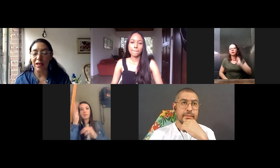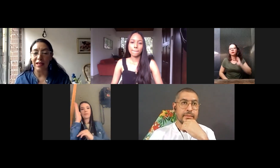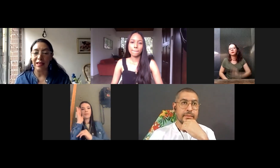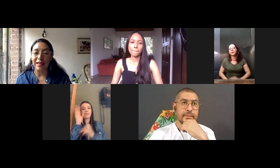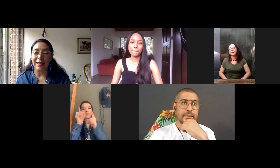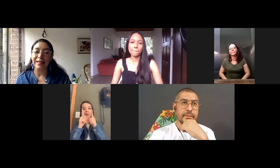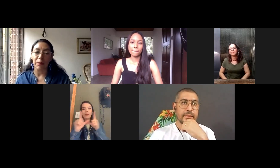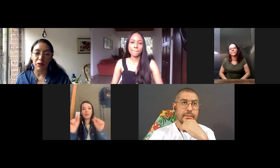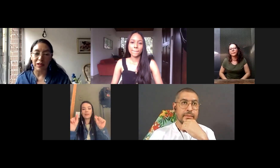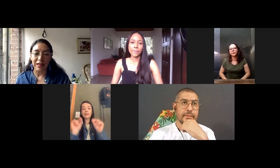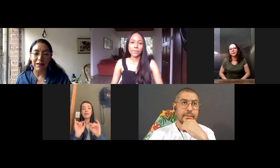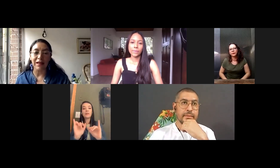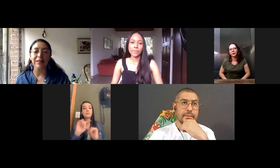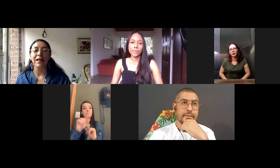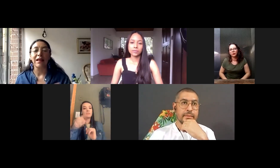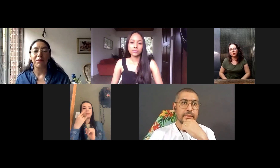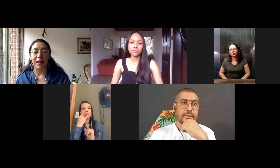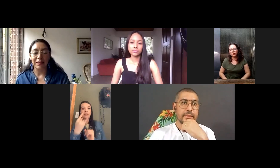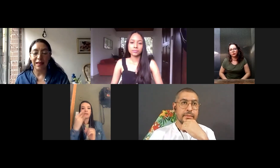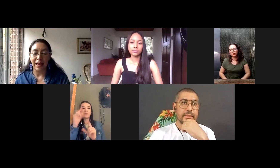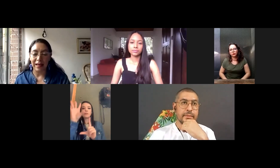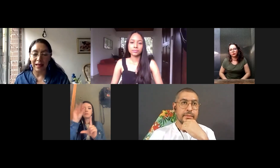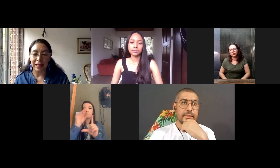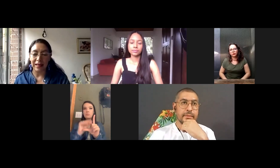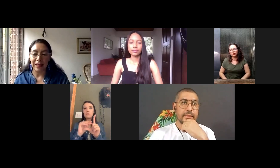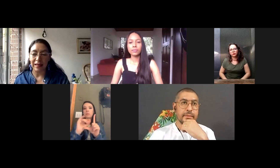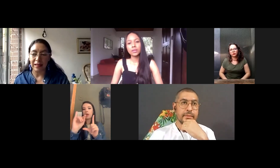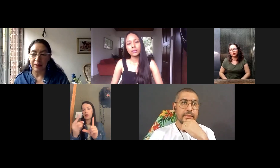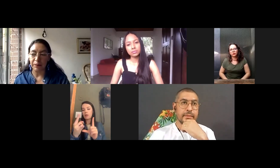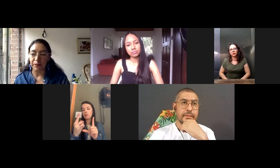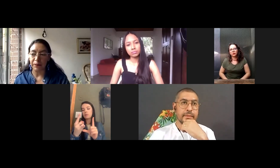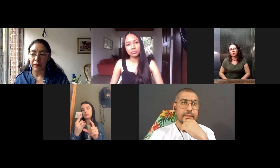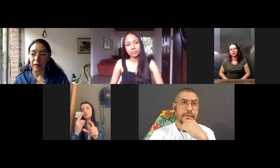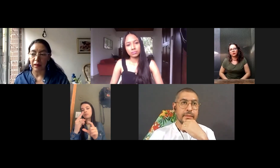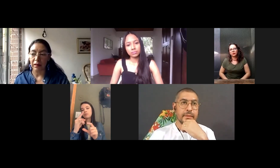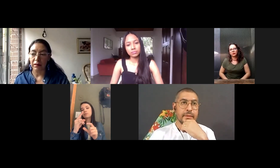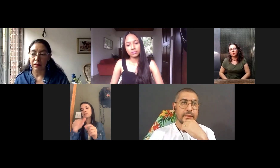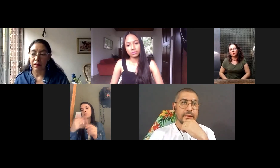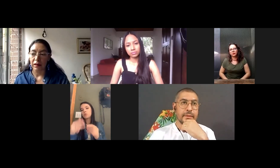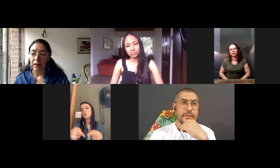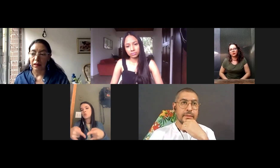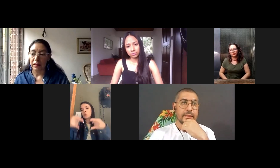interesados en las diapositivas van a estar